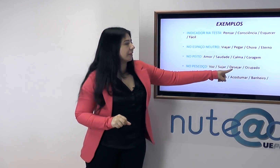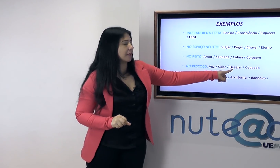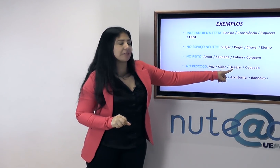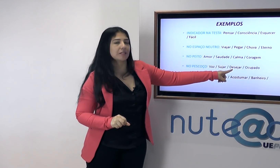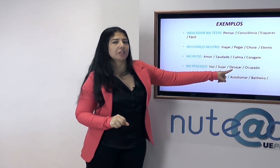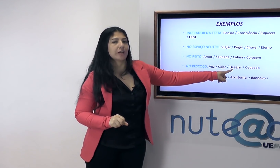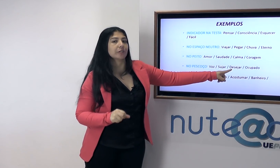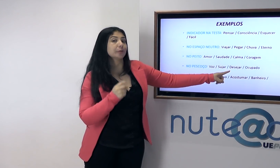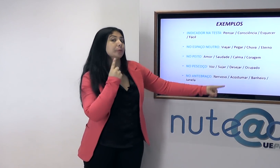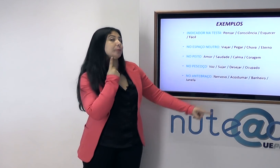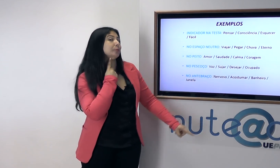Desejar.